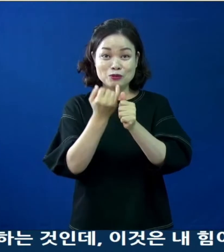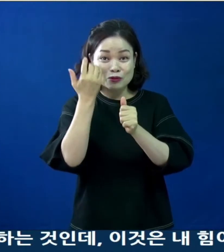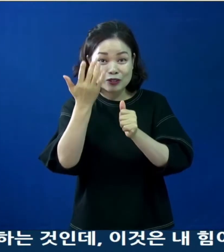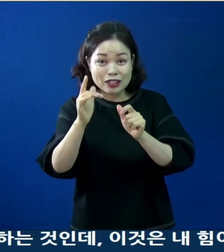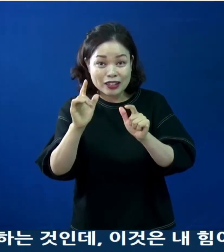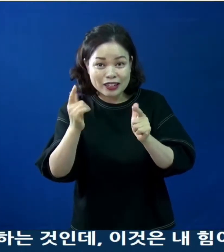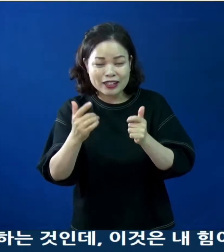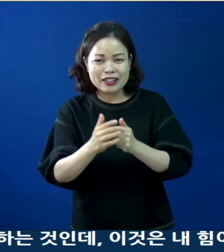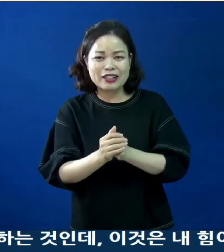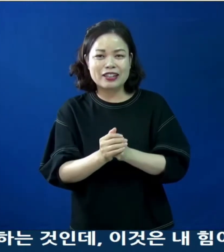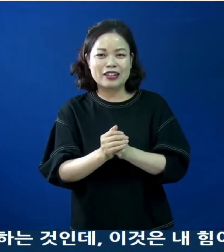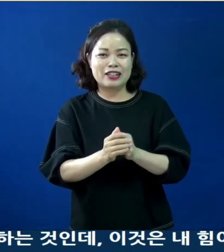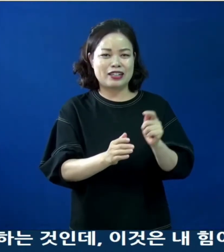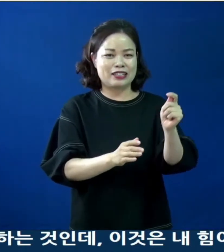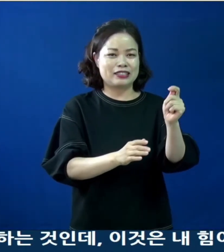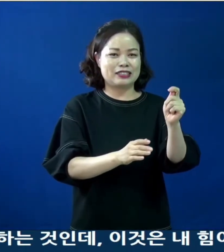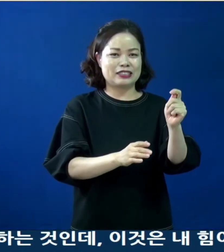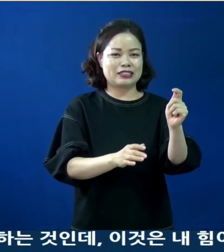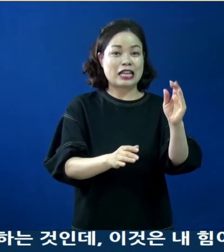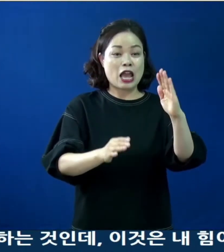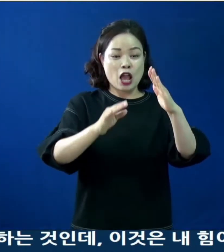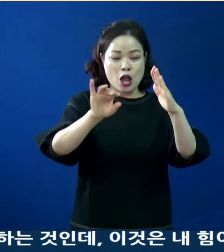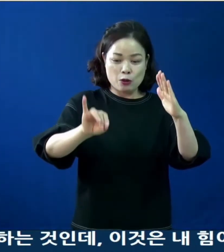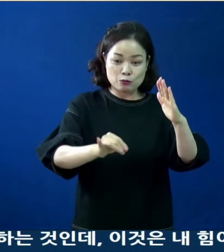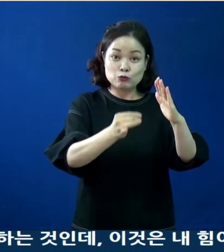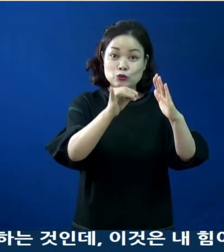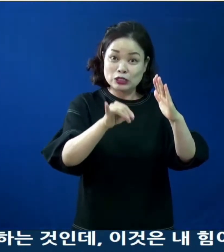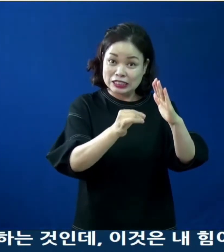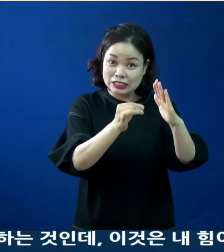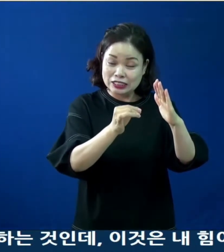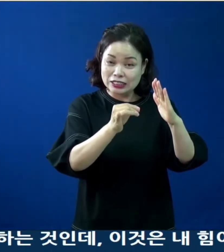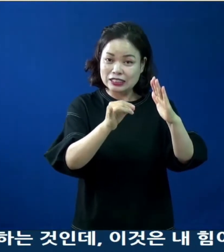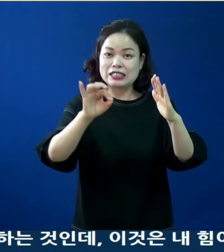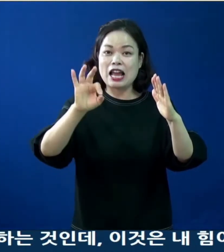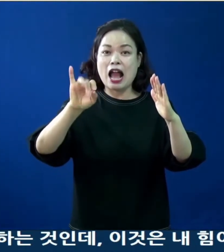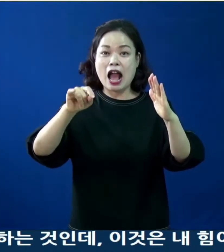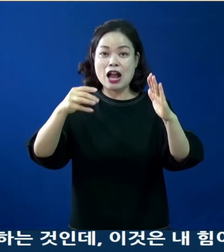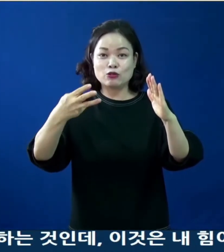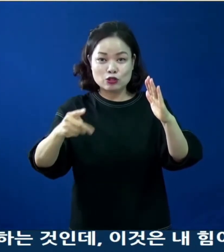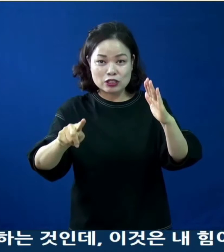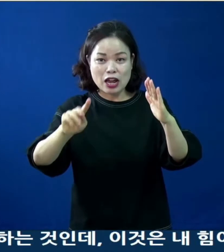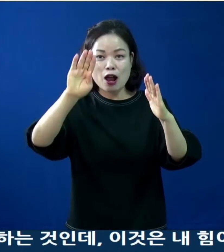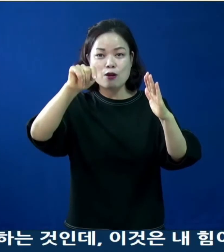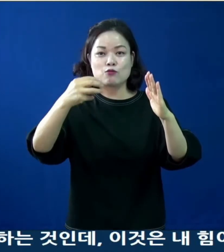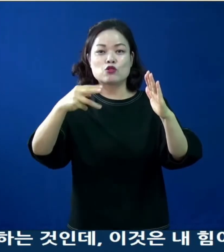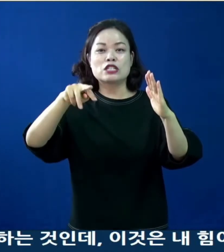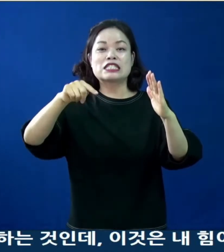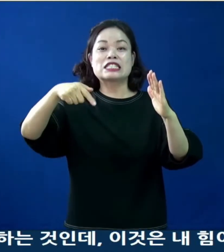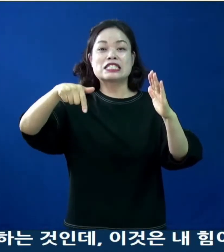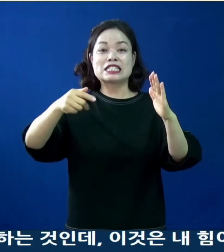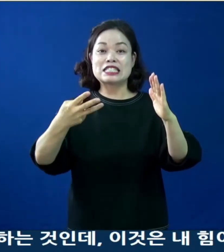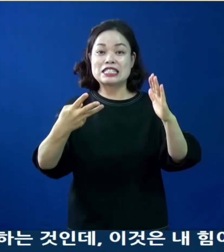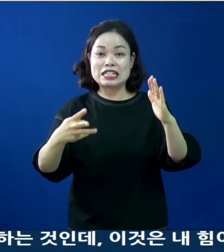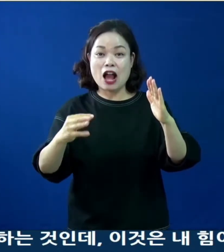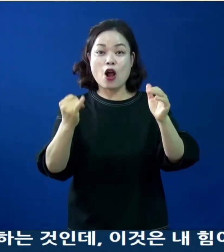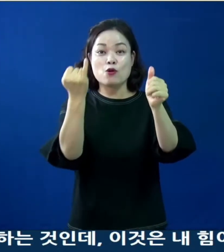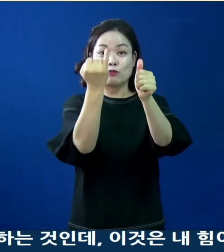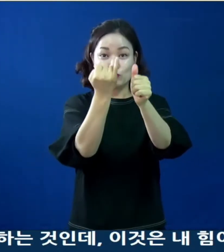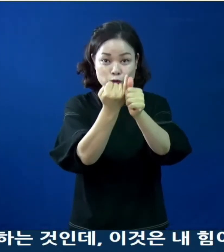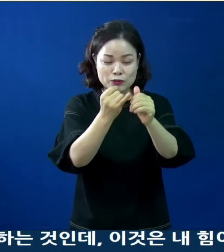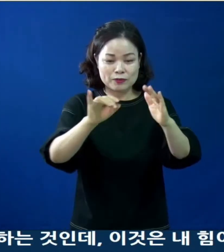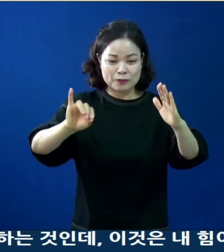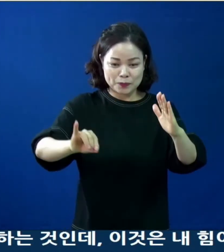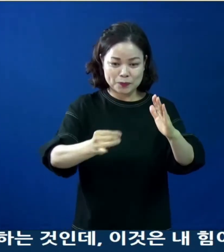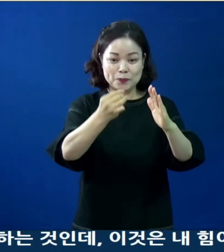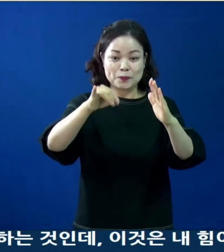아니고 브리스길라와 아굴라, 거의 비슷한 수준의 동역이 된 이런 부부 같아요. 브리스길라와 아굴라를